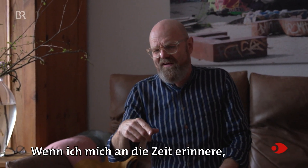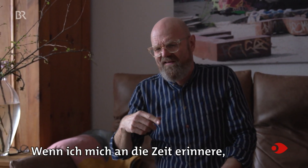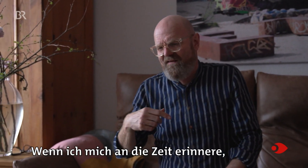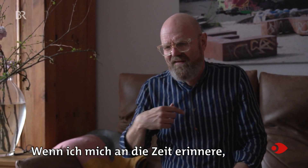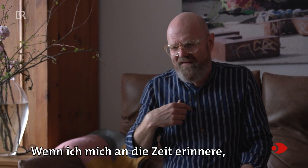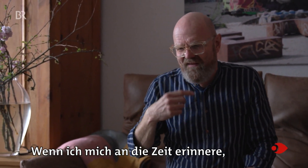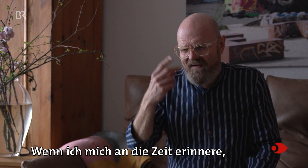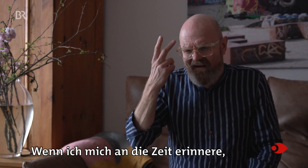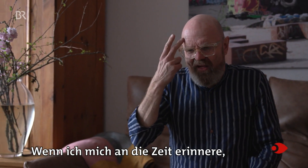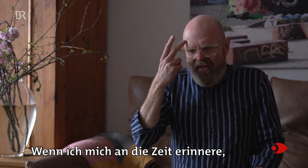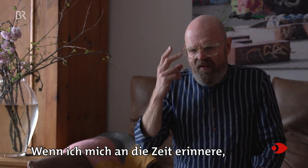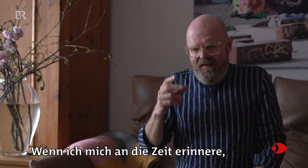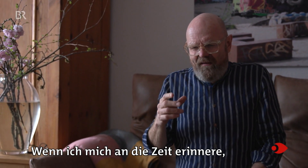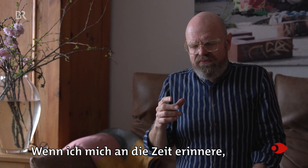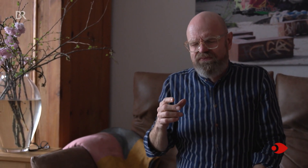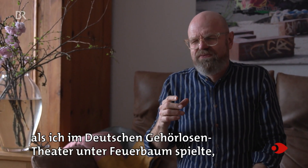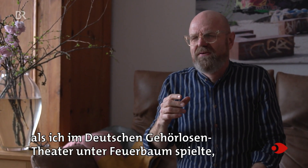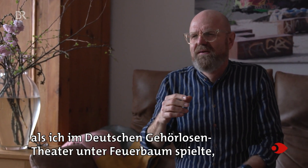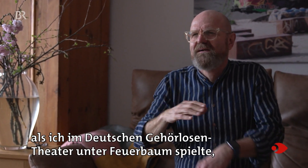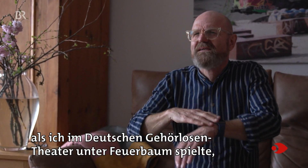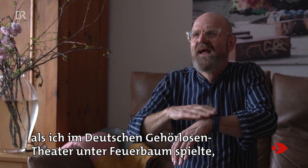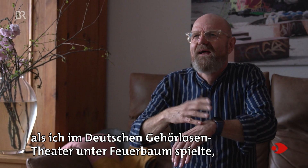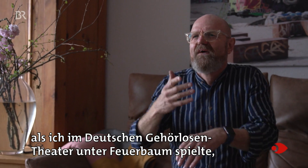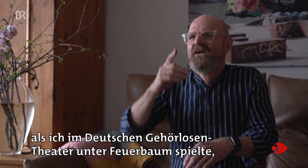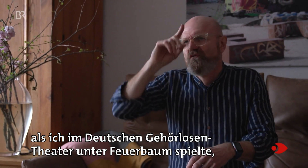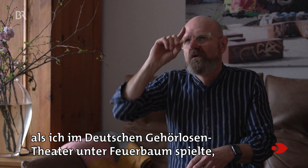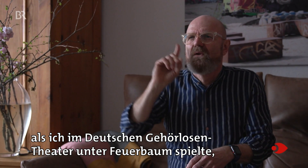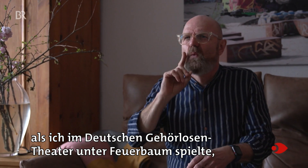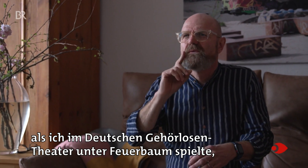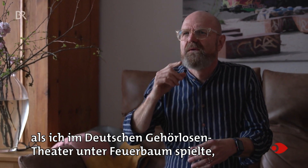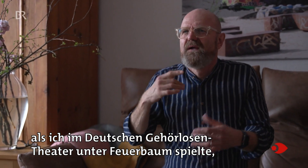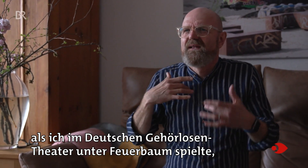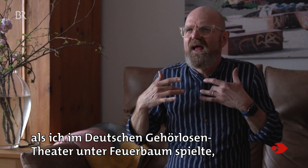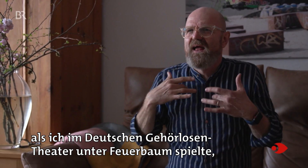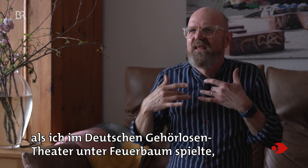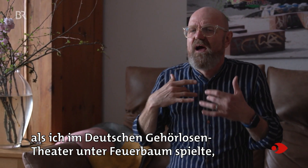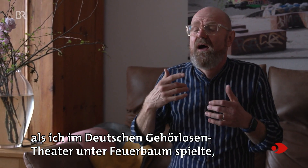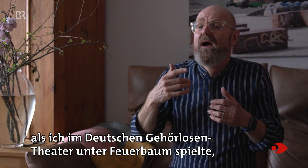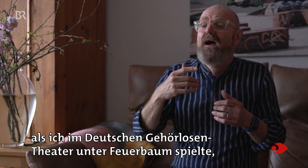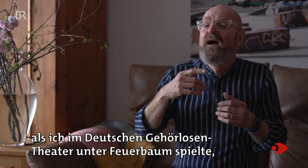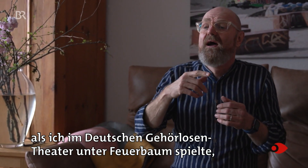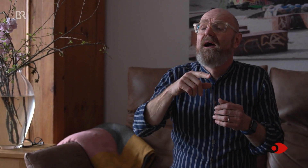Wenn ich mich an die Zeit erinnere, als ich im Deutschen Gehörlosentheater unter Feuerbaum spielte,